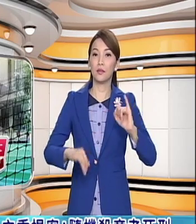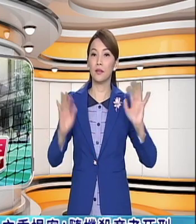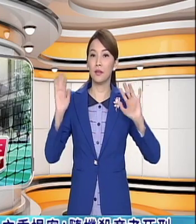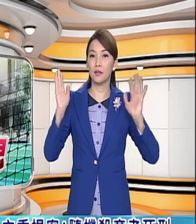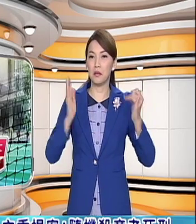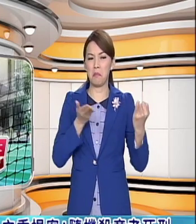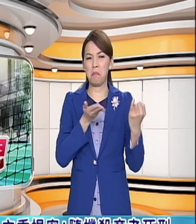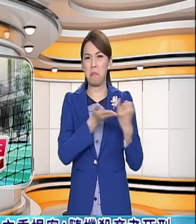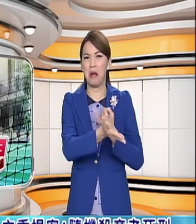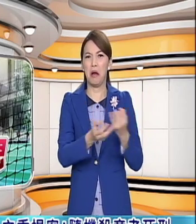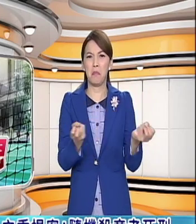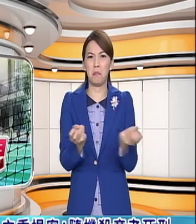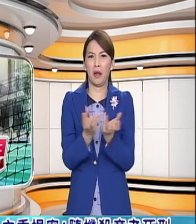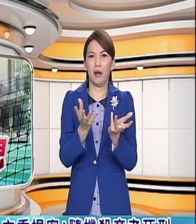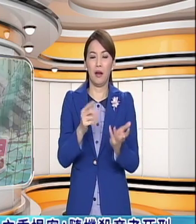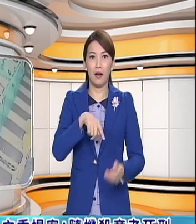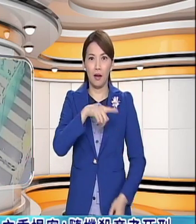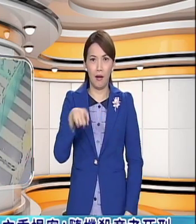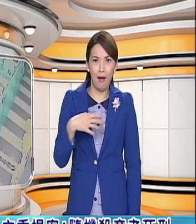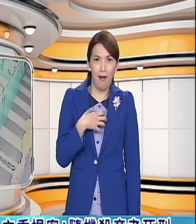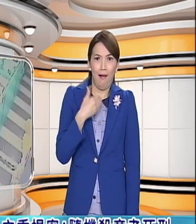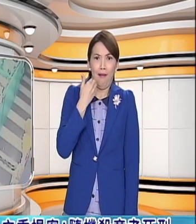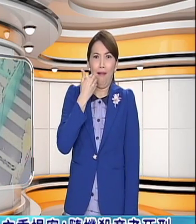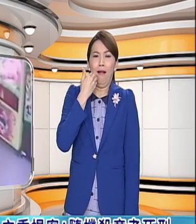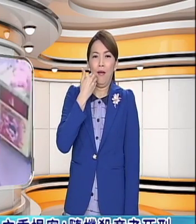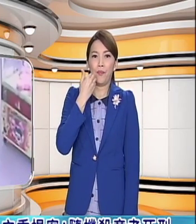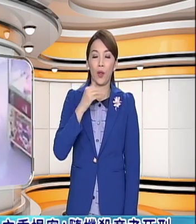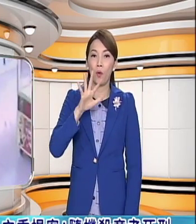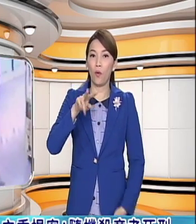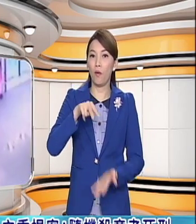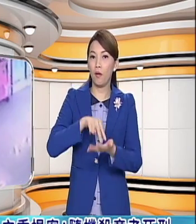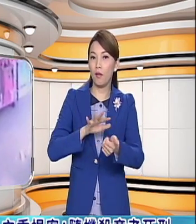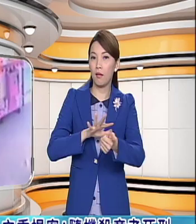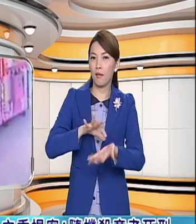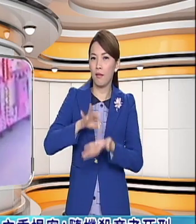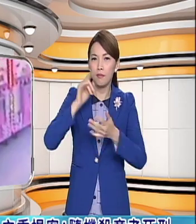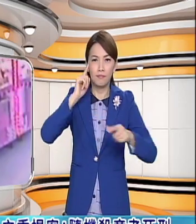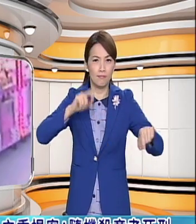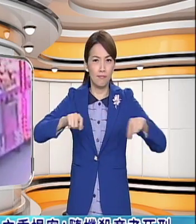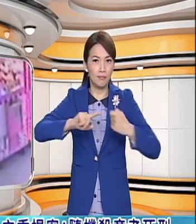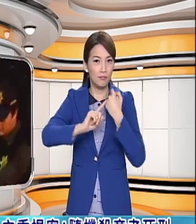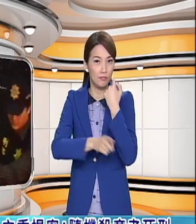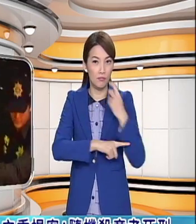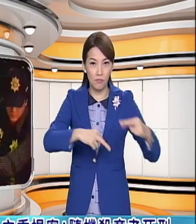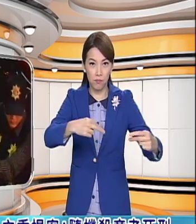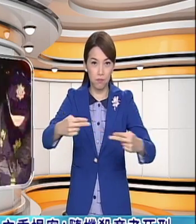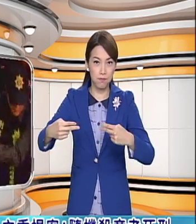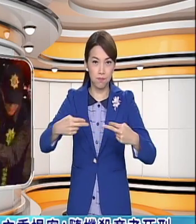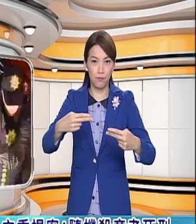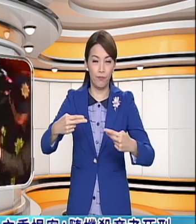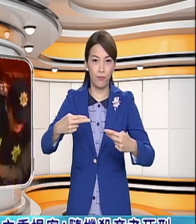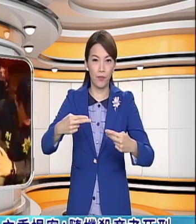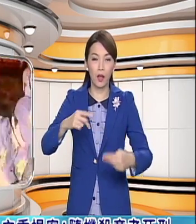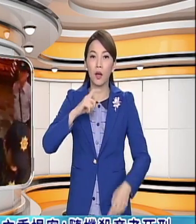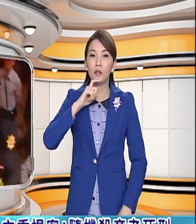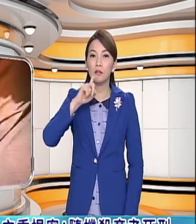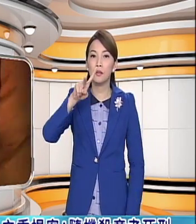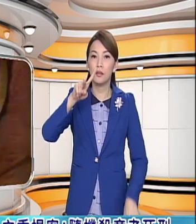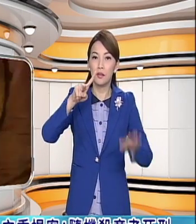内湖追起随机杀童案，震惊各界。有立委提案修法，将随机杀害12岁以下